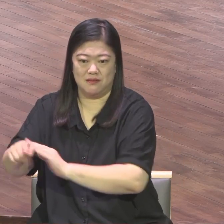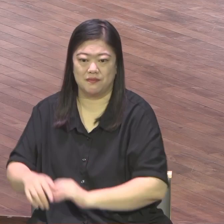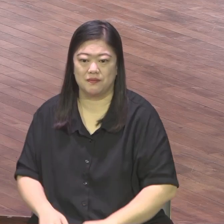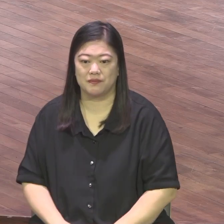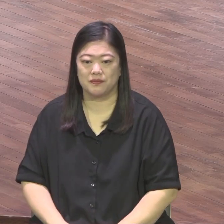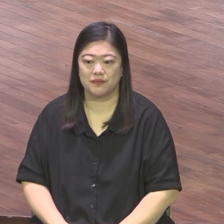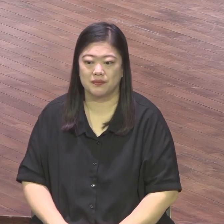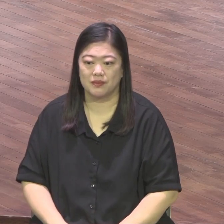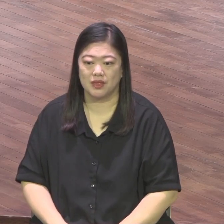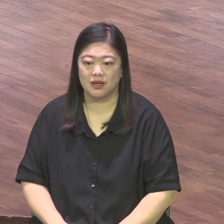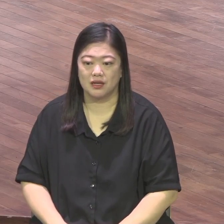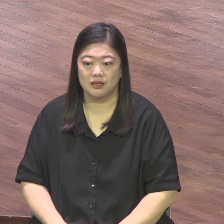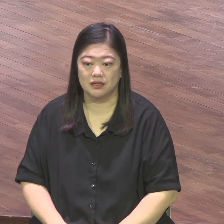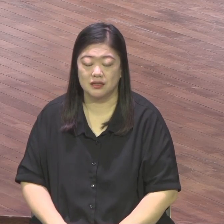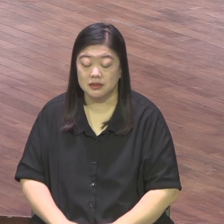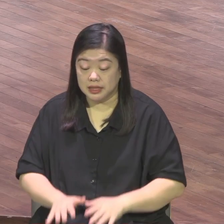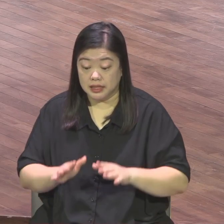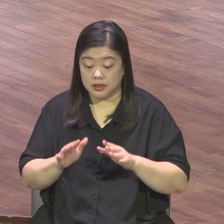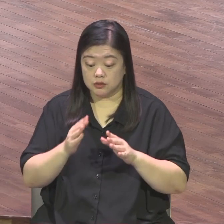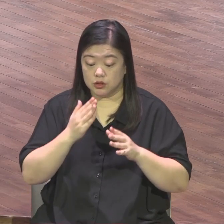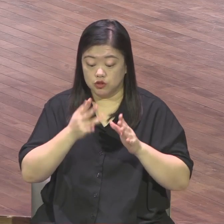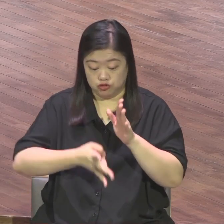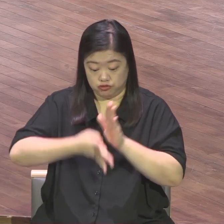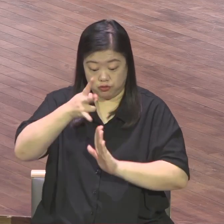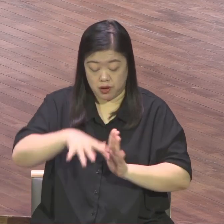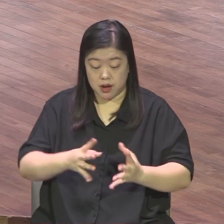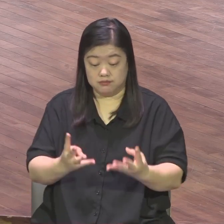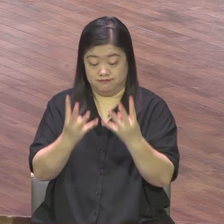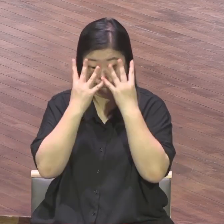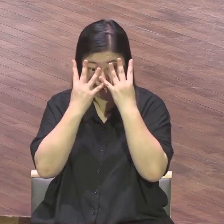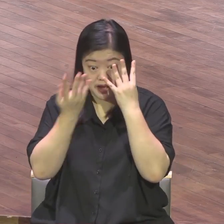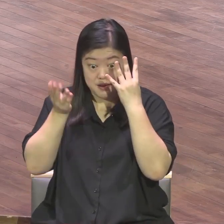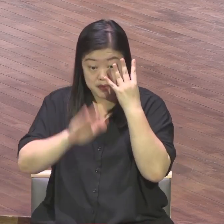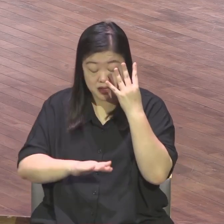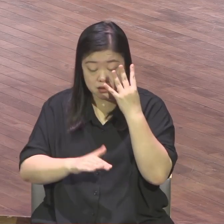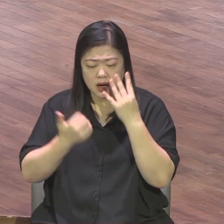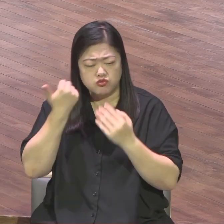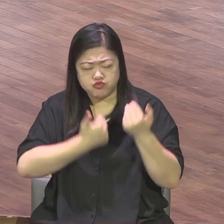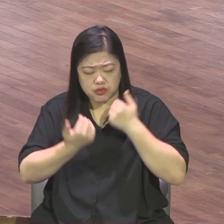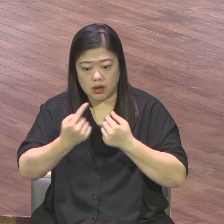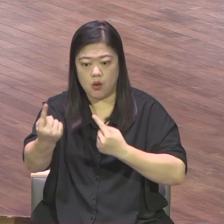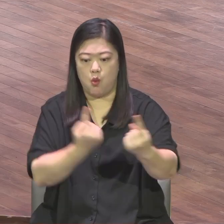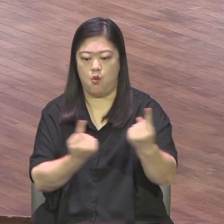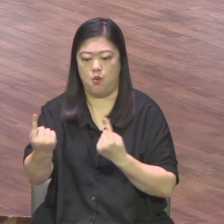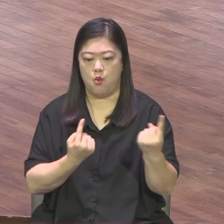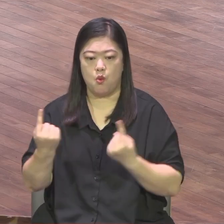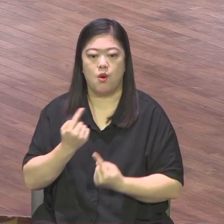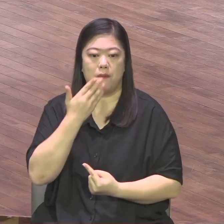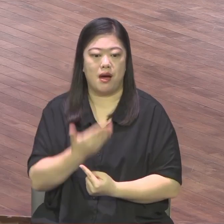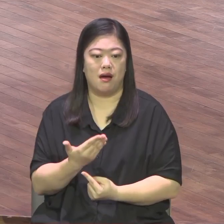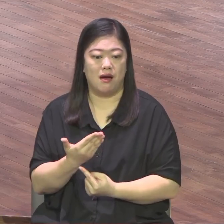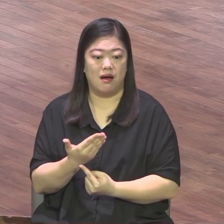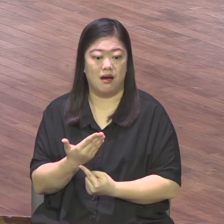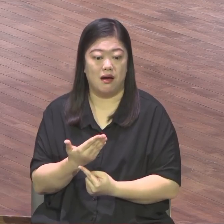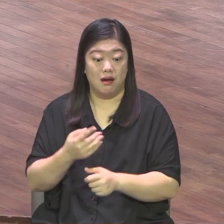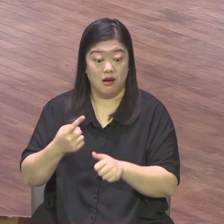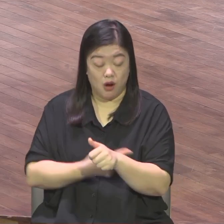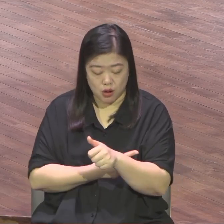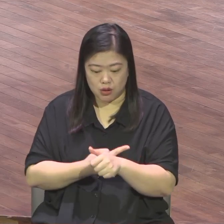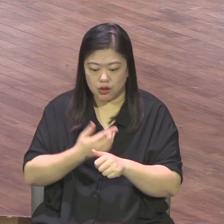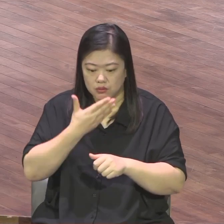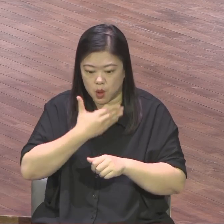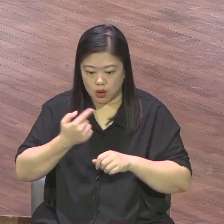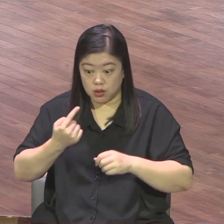찾아온 모든 사람들에게 자기 비전을 함께 나누면서 기도를 하였습니다. 그리고 프랙티스, 언약적 도전을 실현했다.